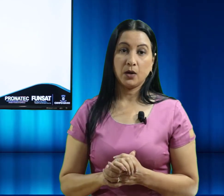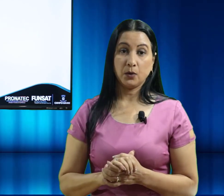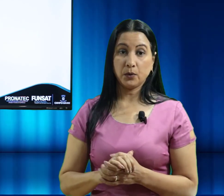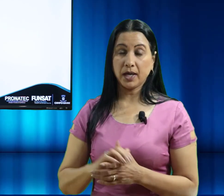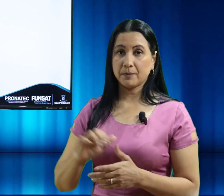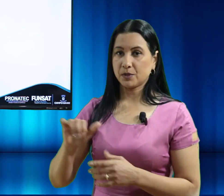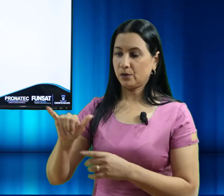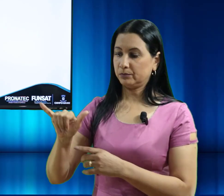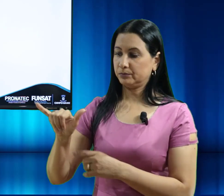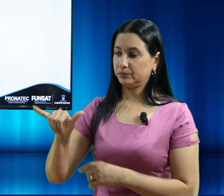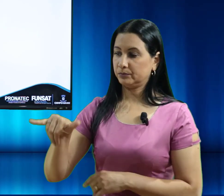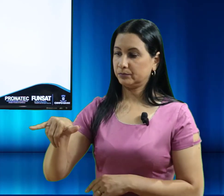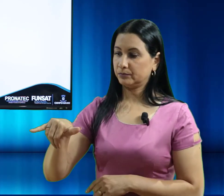o Y,